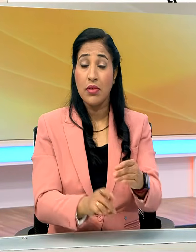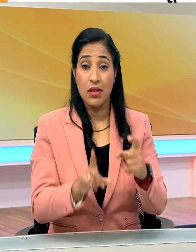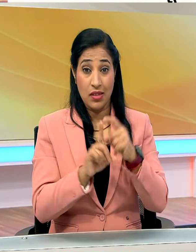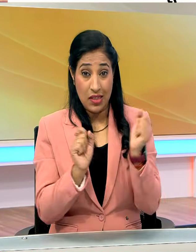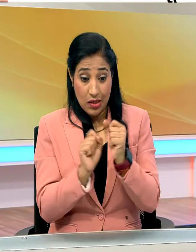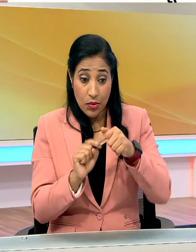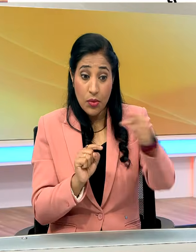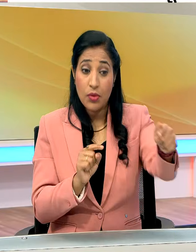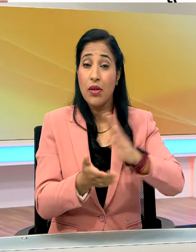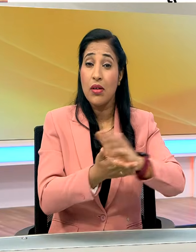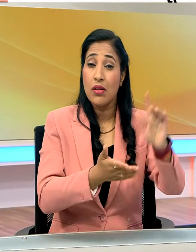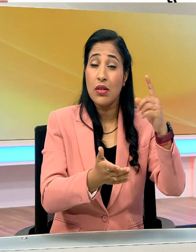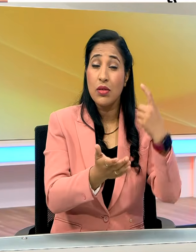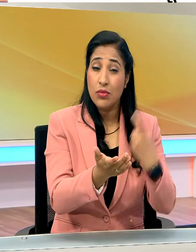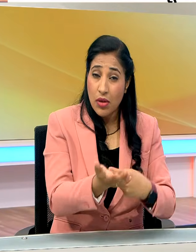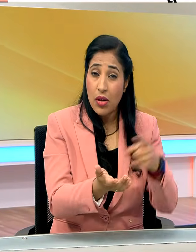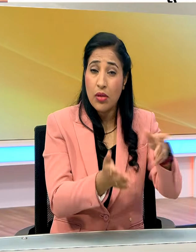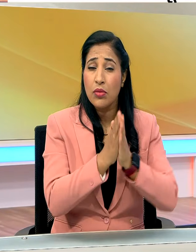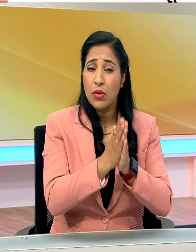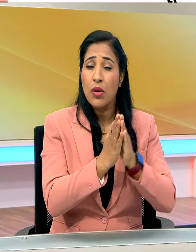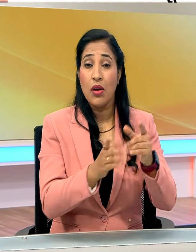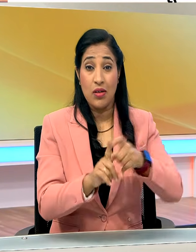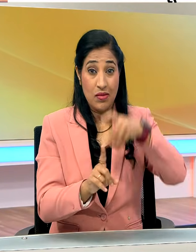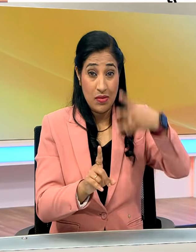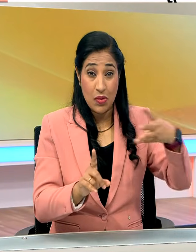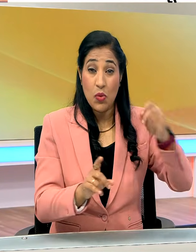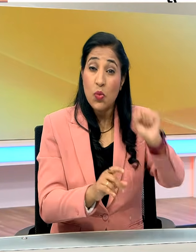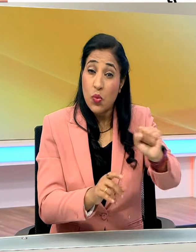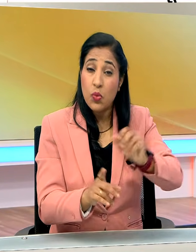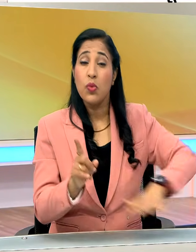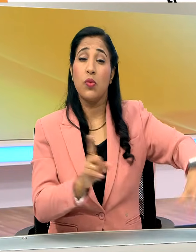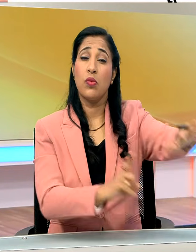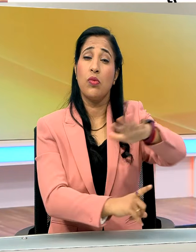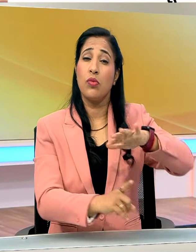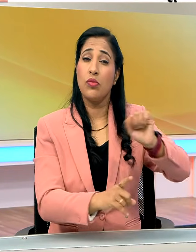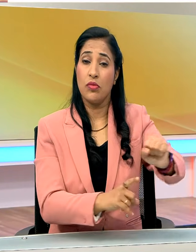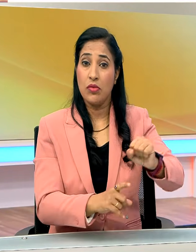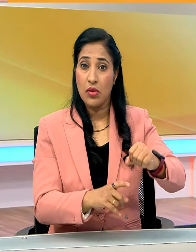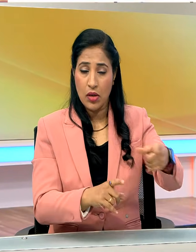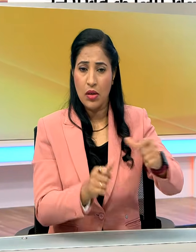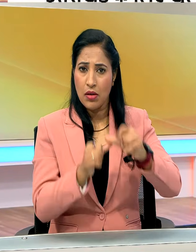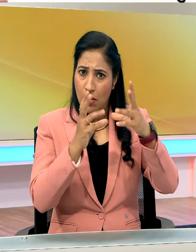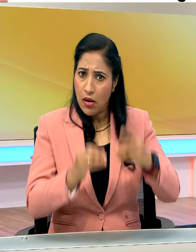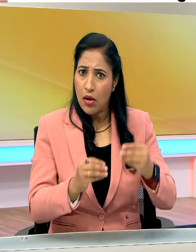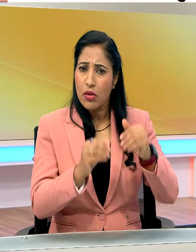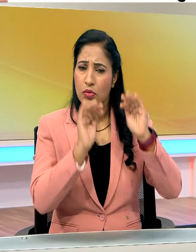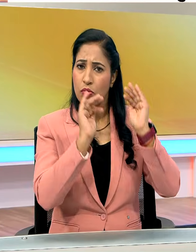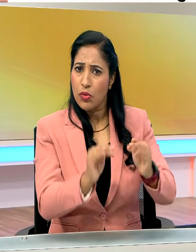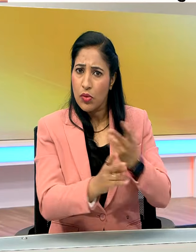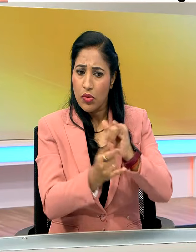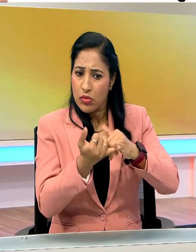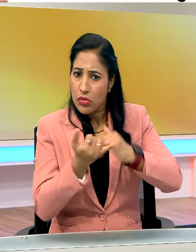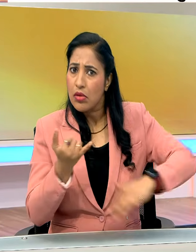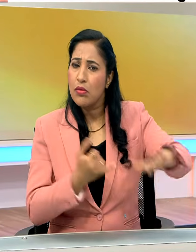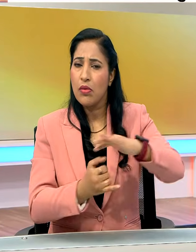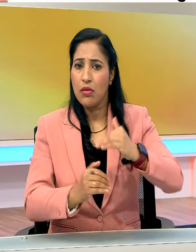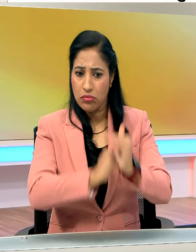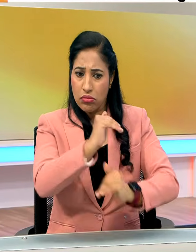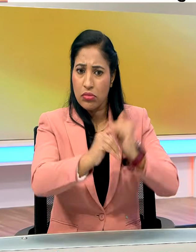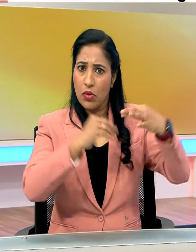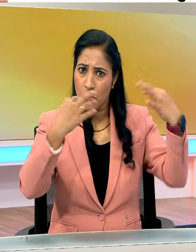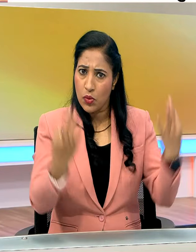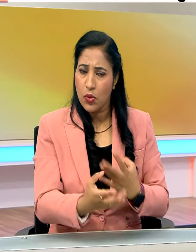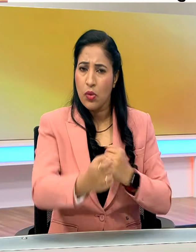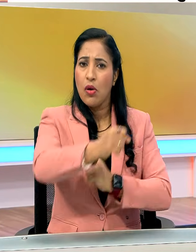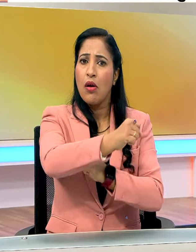देहरादून, हरिद्वार, ऋषिकेश सहित समूचे उत्तराखंड के लिए एक आर्थिक, सामाजिक और औद्योगिक विकास के लिए नए